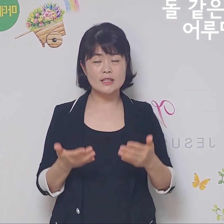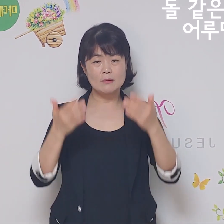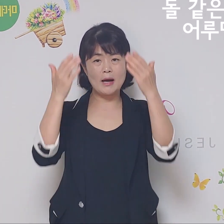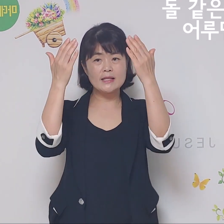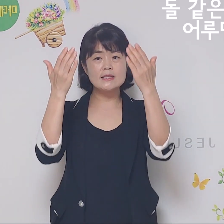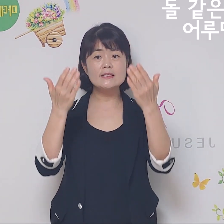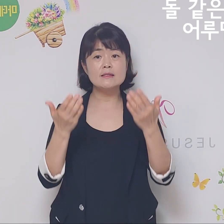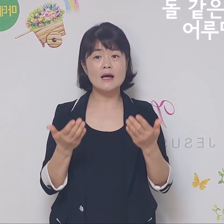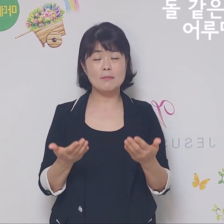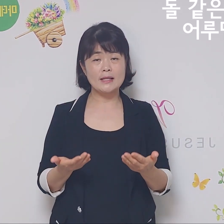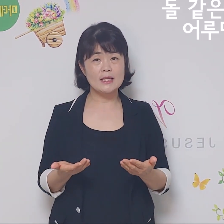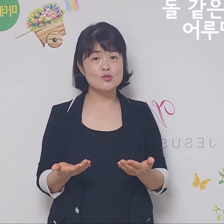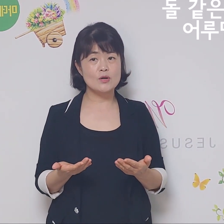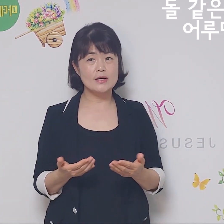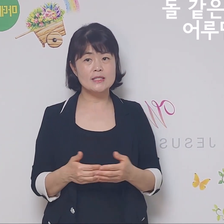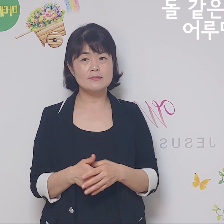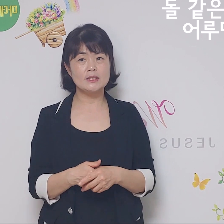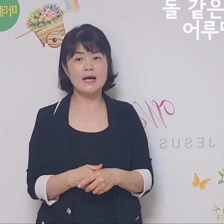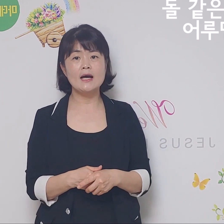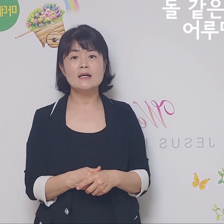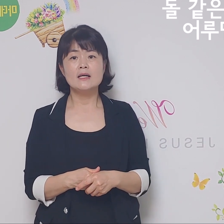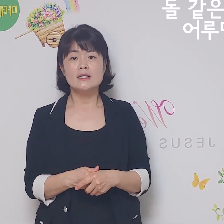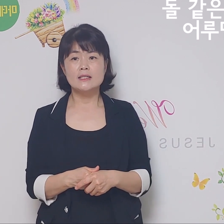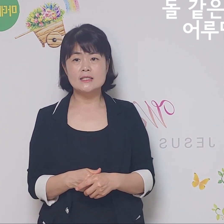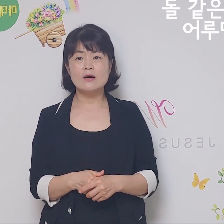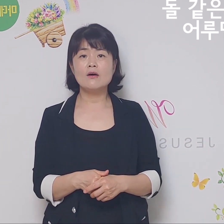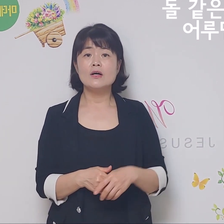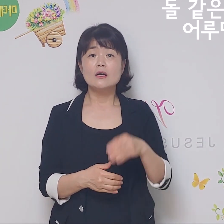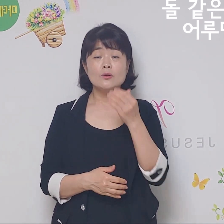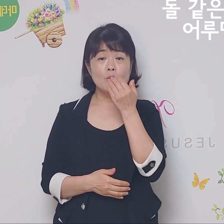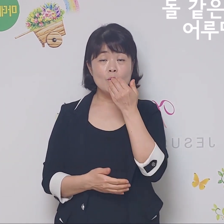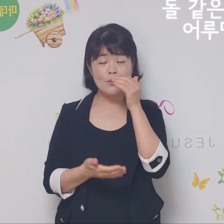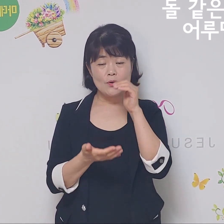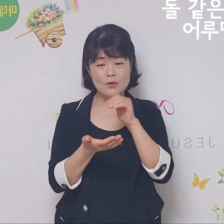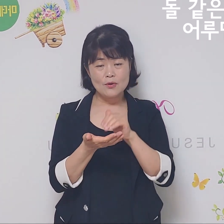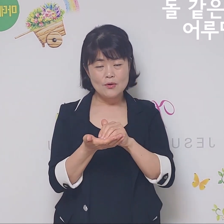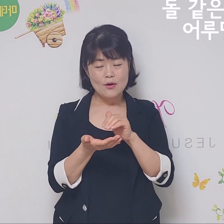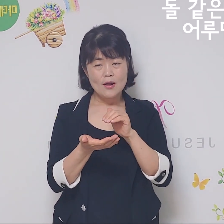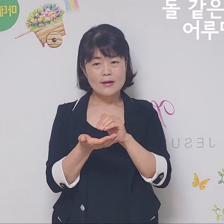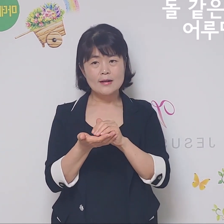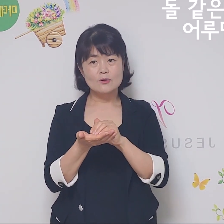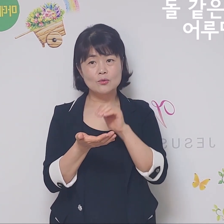거니까 받다 수화를 하겠습니다. 그래서 돌